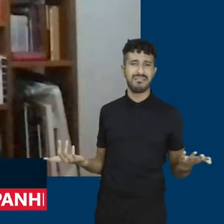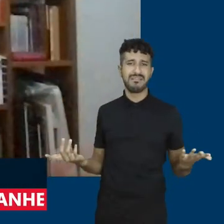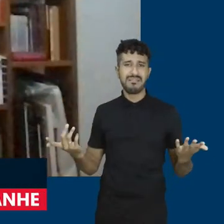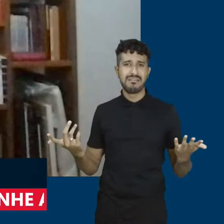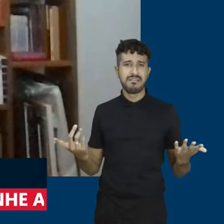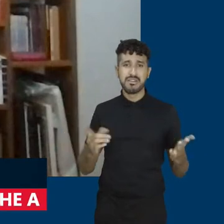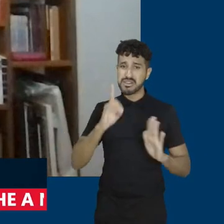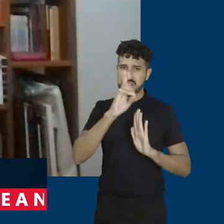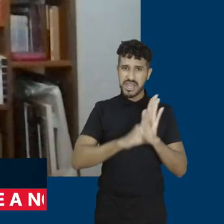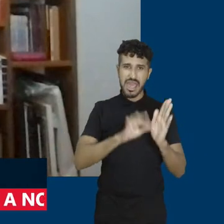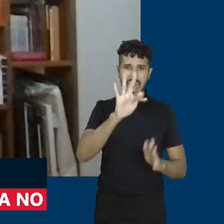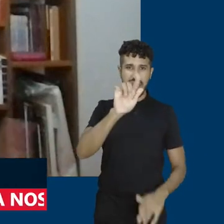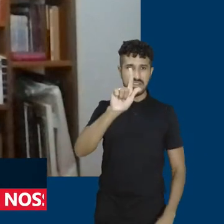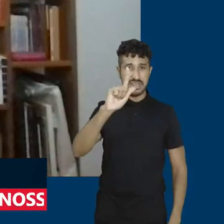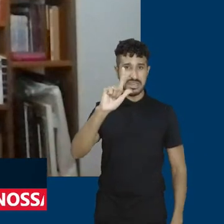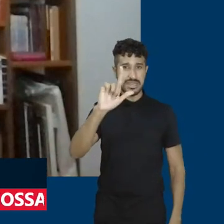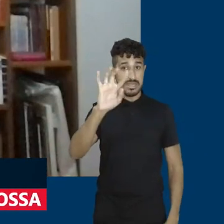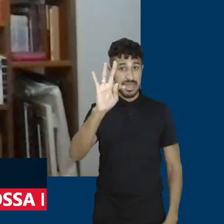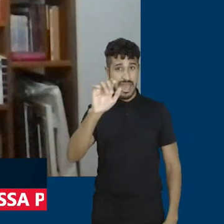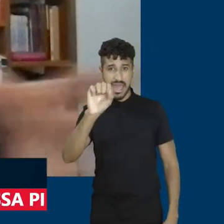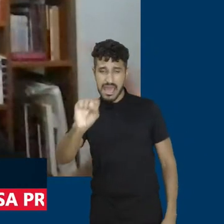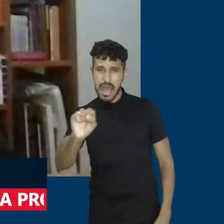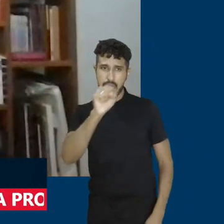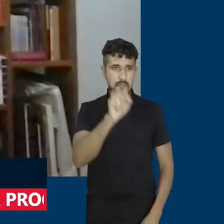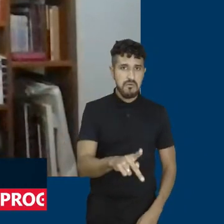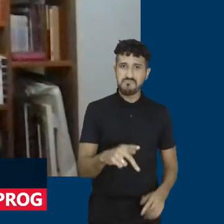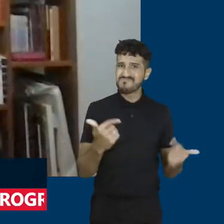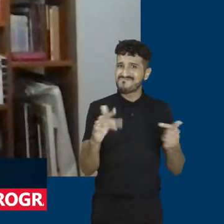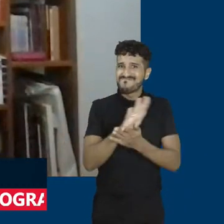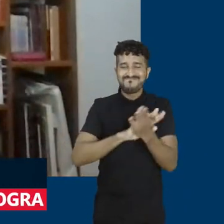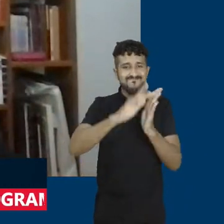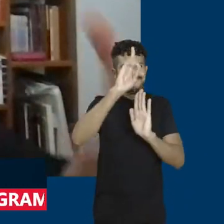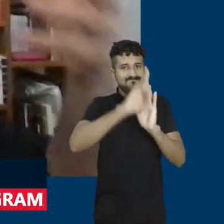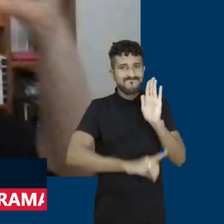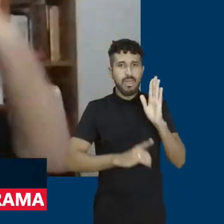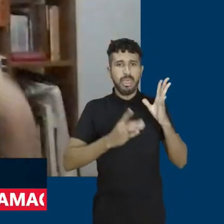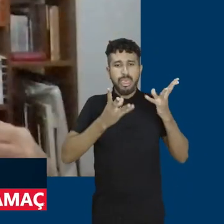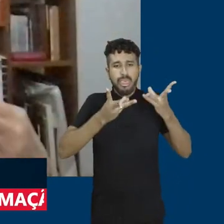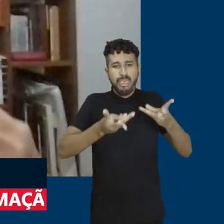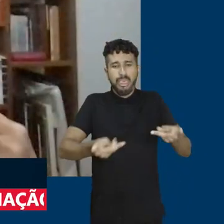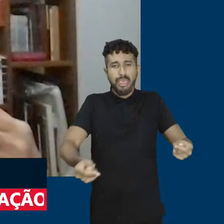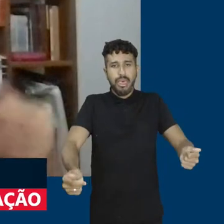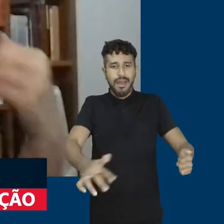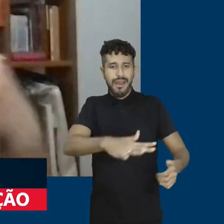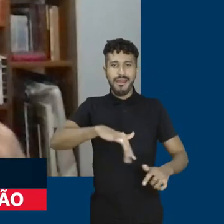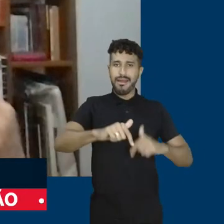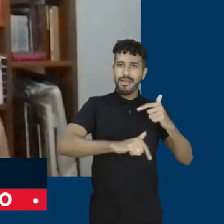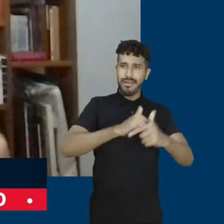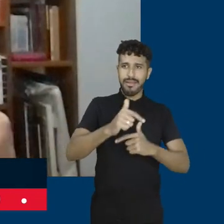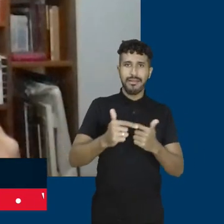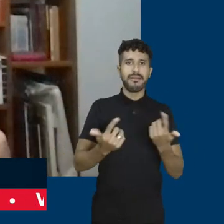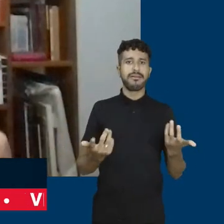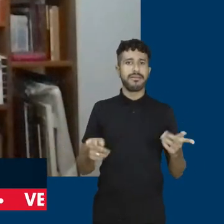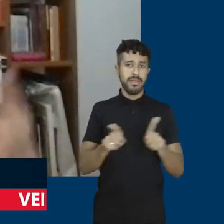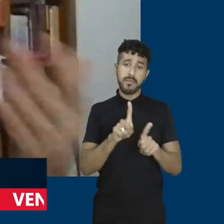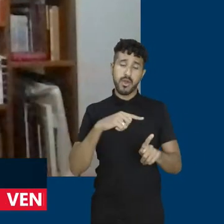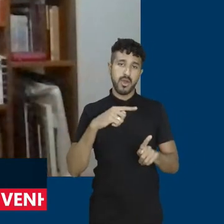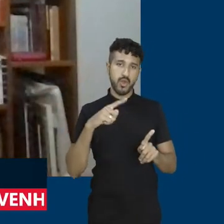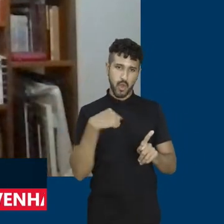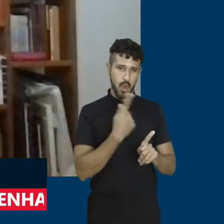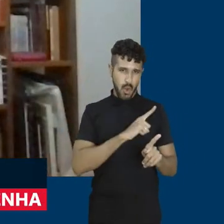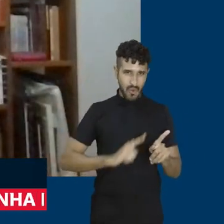ao FGTS, à aposentadoria. Então, assim, se desestruturou todo o mercado de trabalho, também o oposto do que aconteceu no nosso